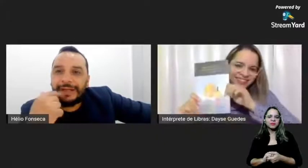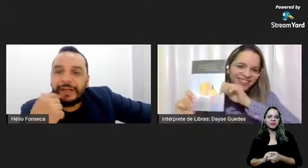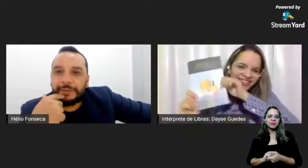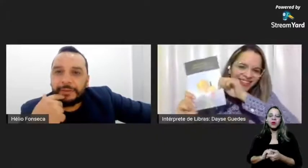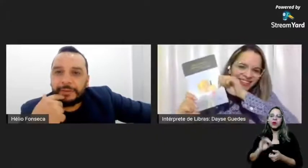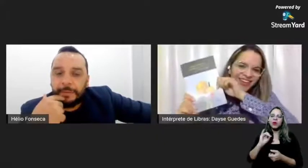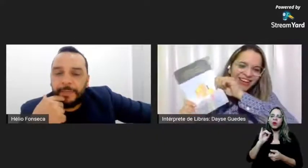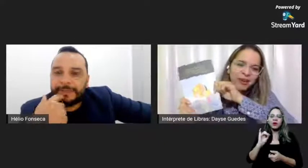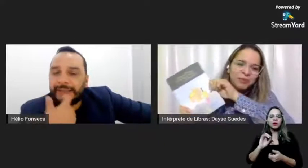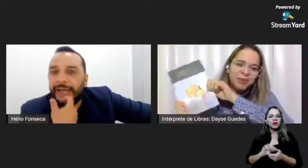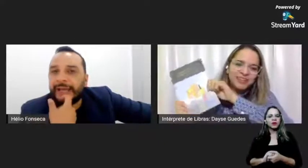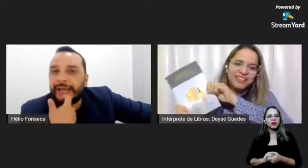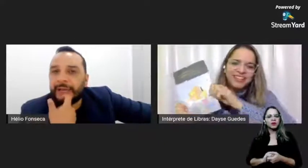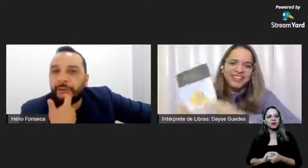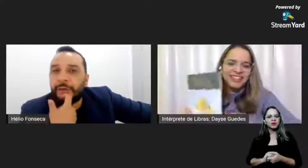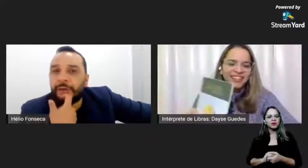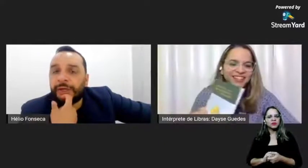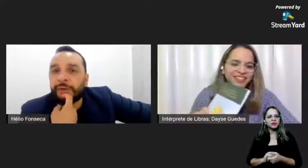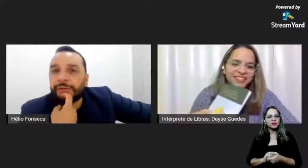Oi.